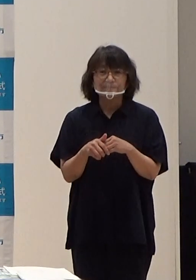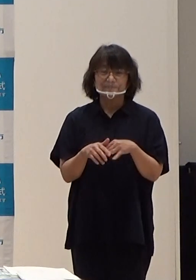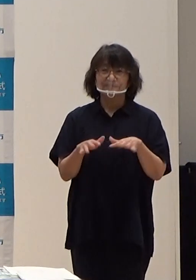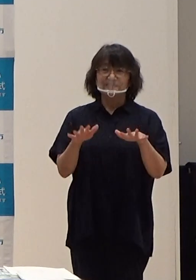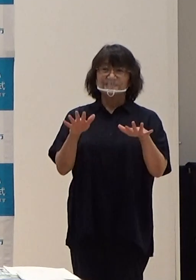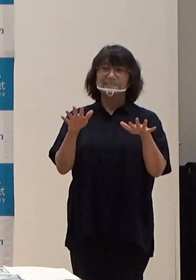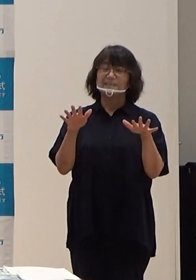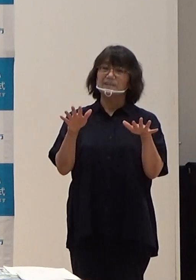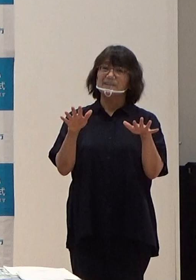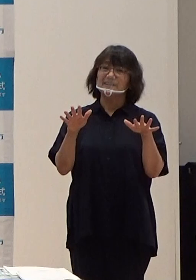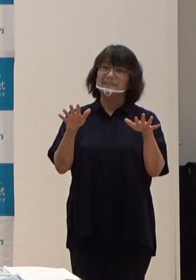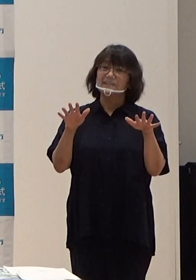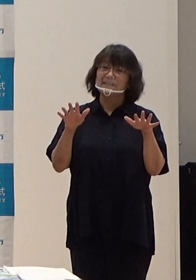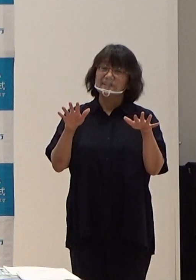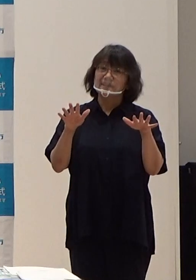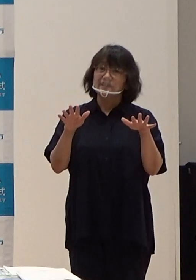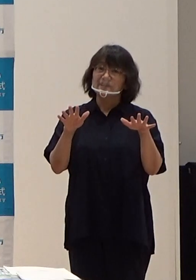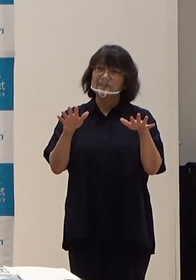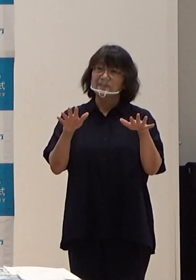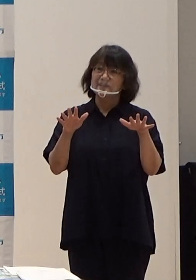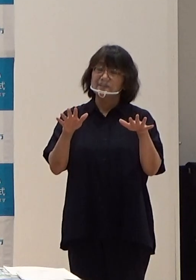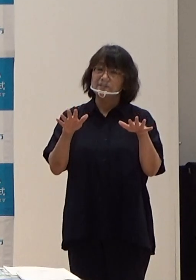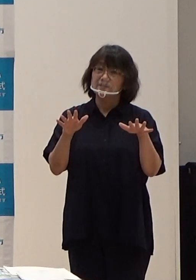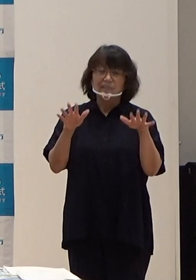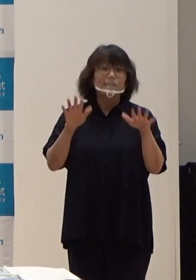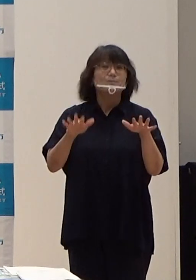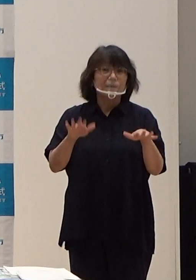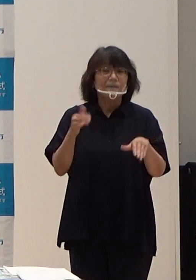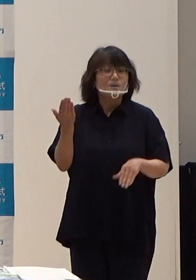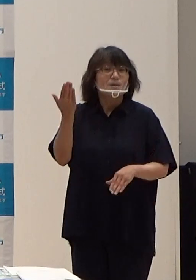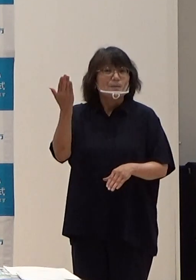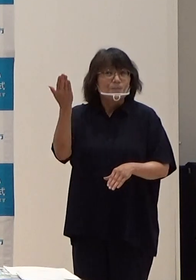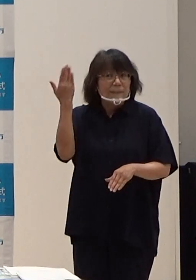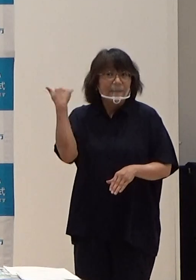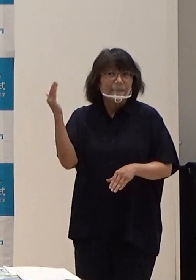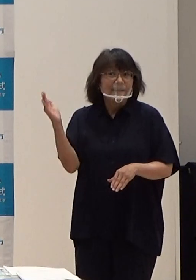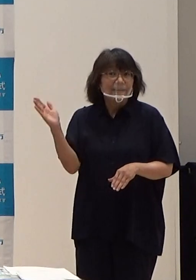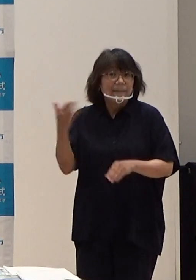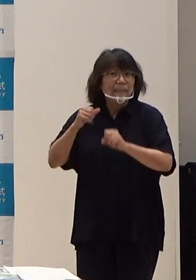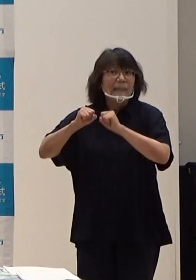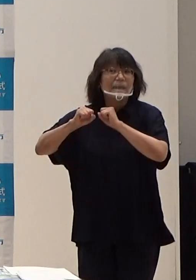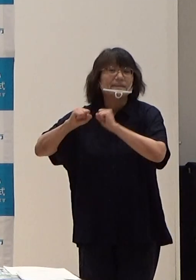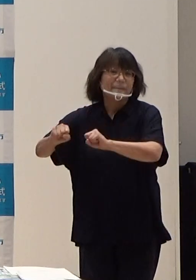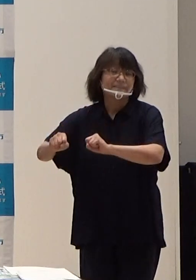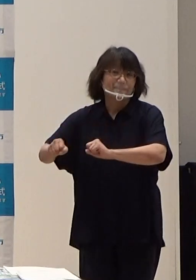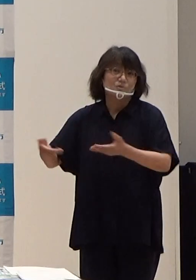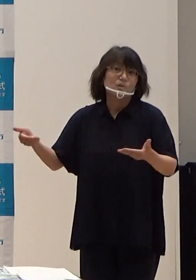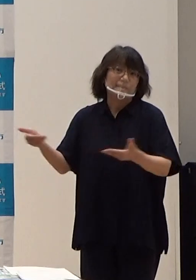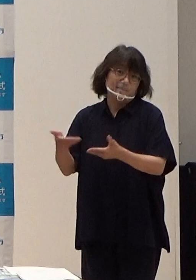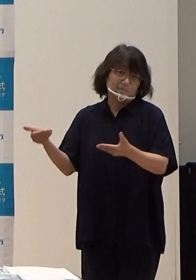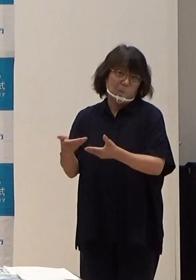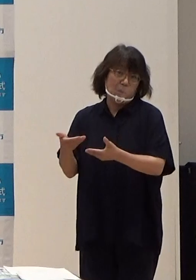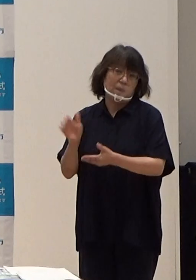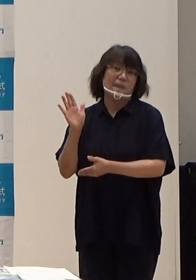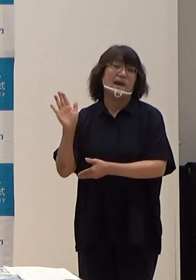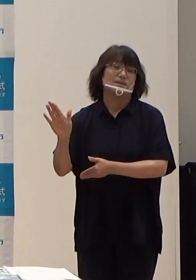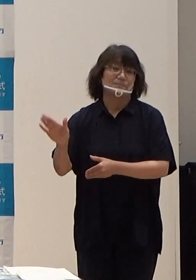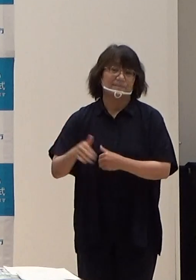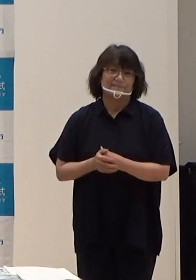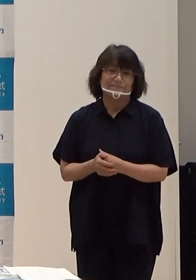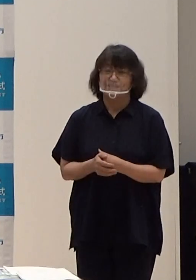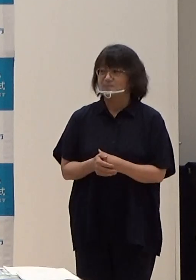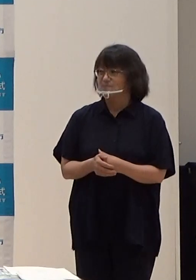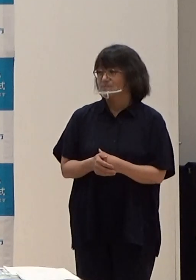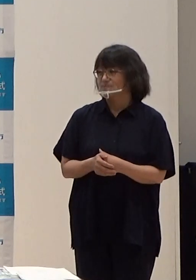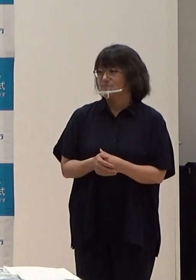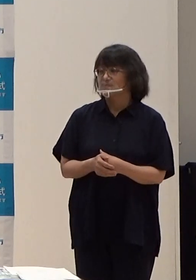組み入れました事業につきましては既存の事業ということでございます。以上でございます。 お配りした資料でですね、すで